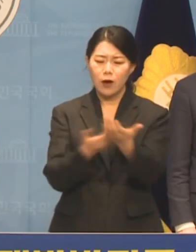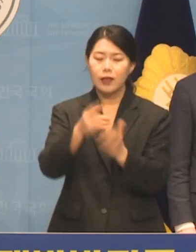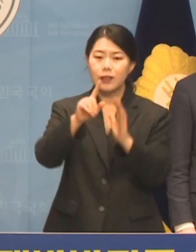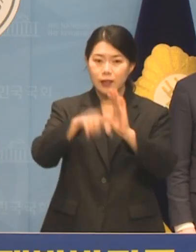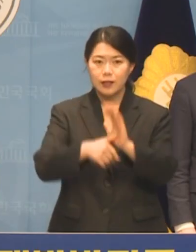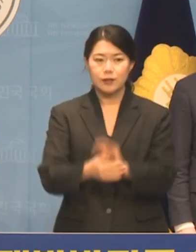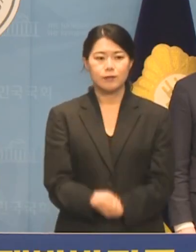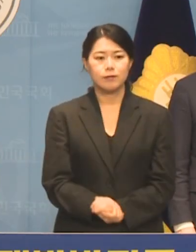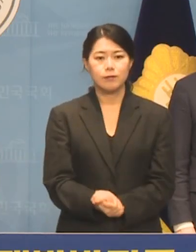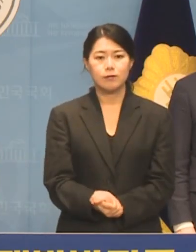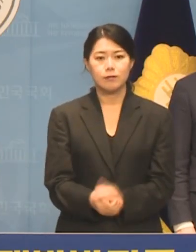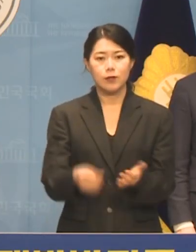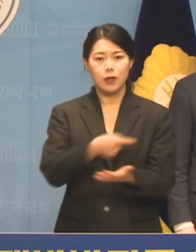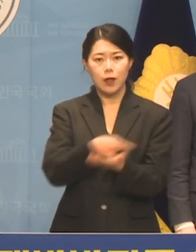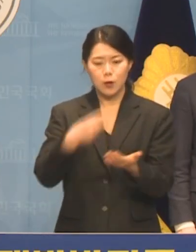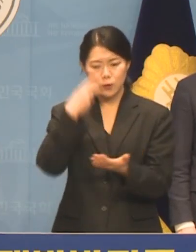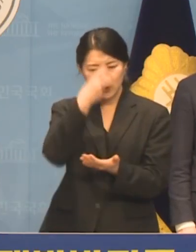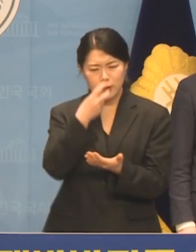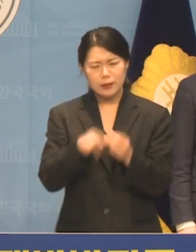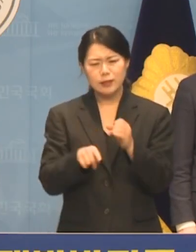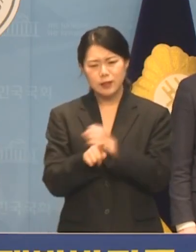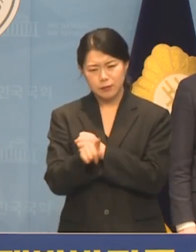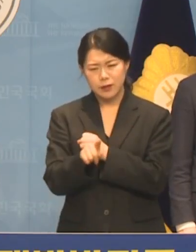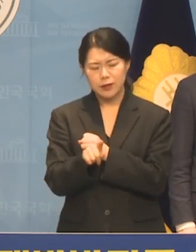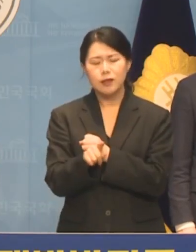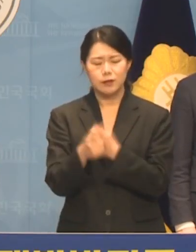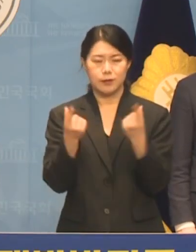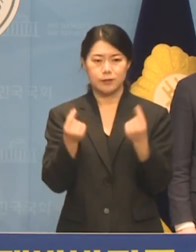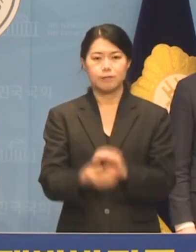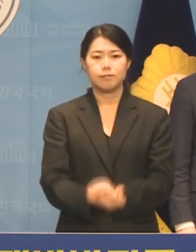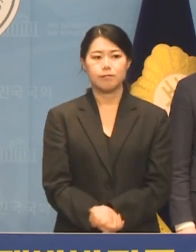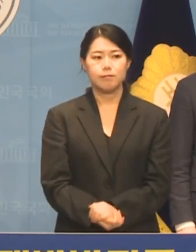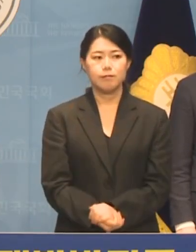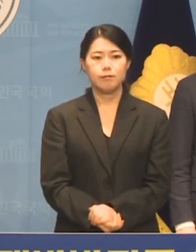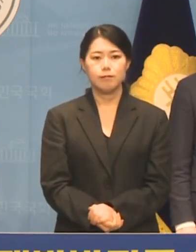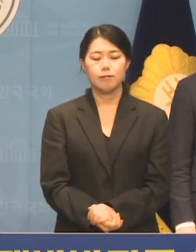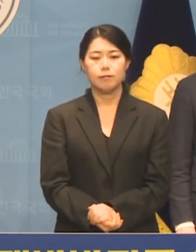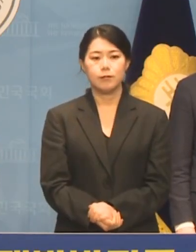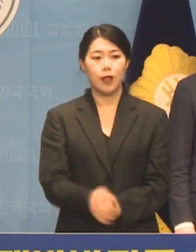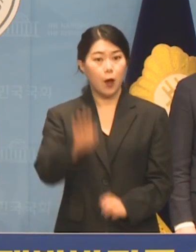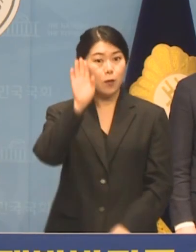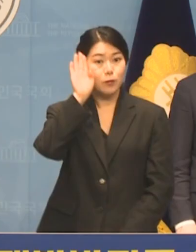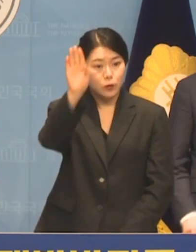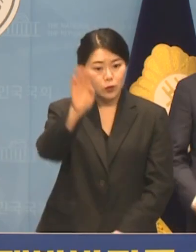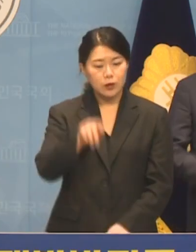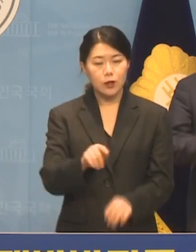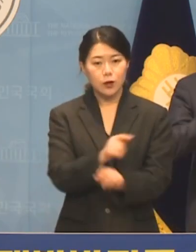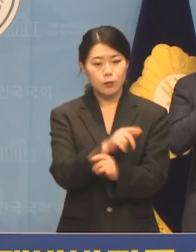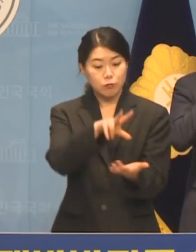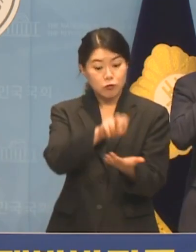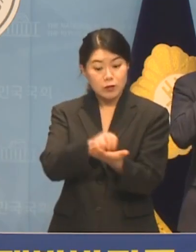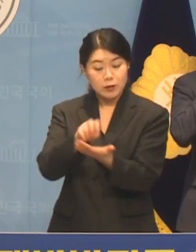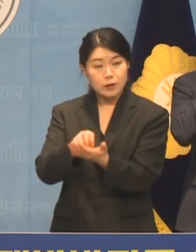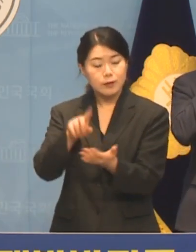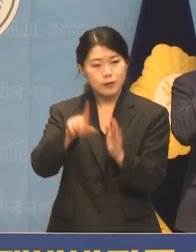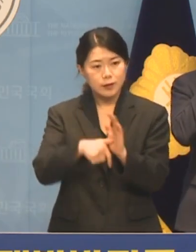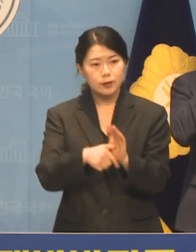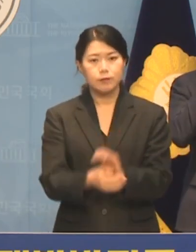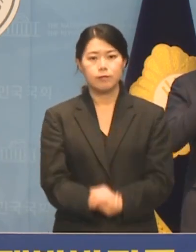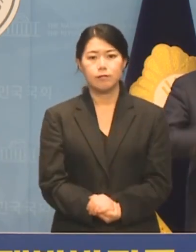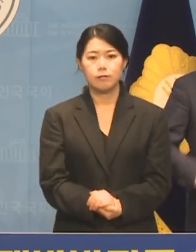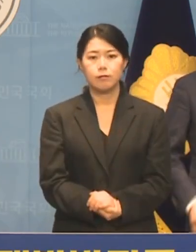실제로 재해조사의 의미들이 다할 수 있는 길이라고 생각합니다. 향후에도 이런 문제들에 있어서